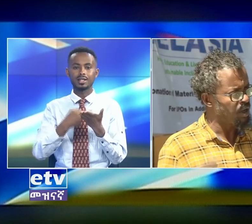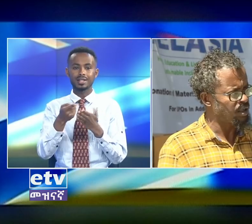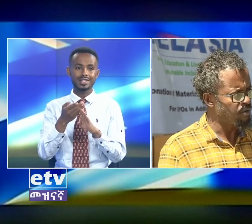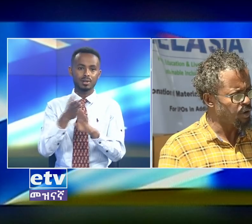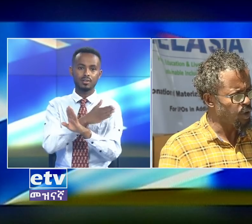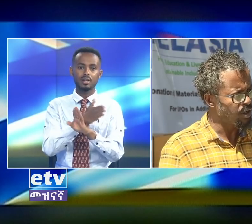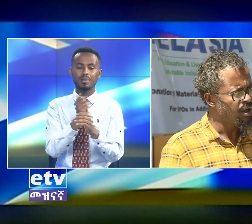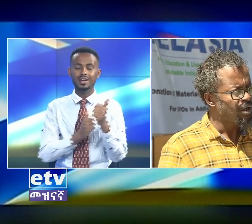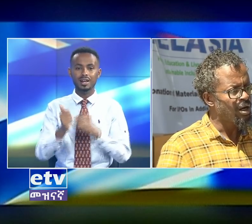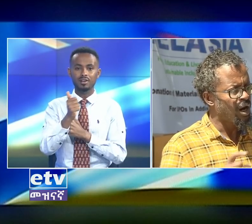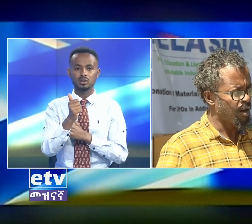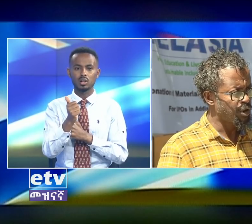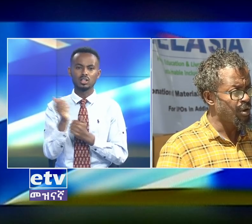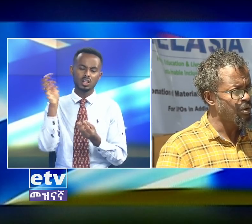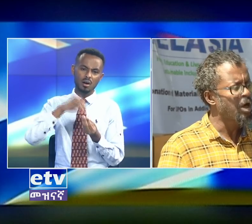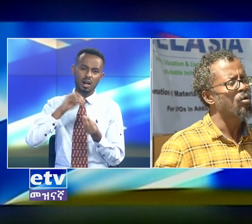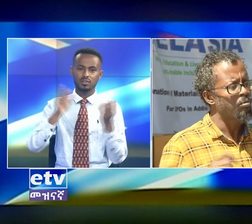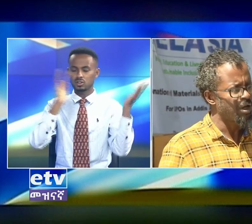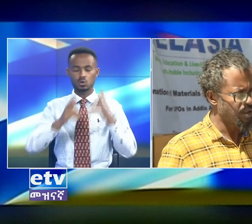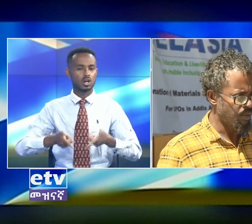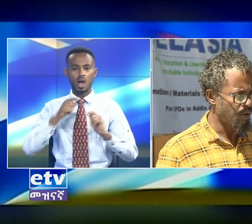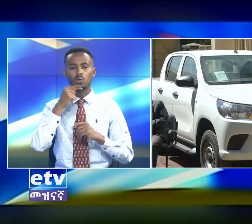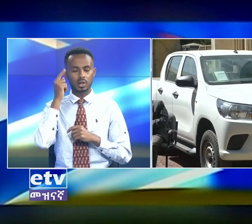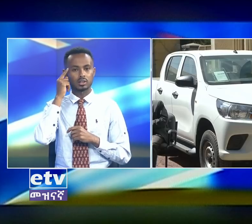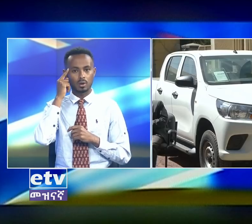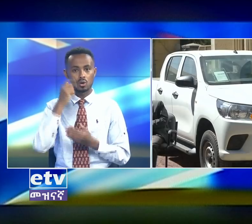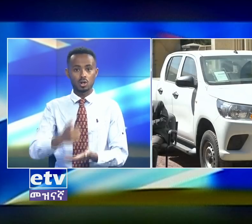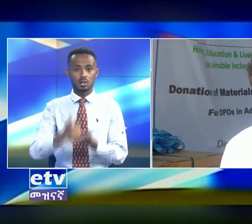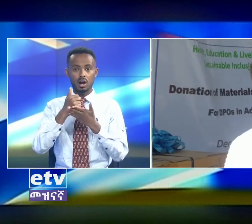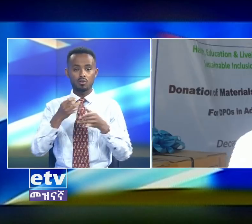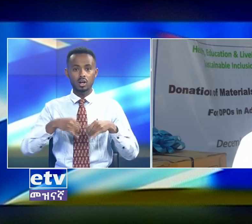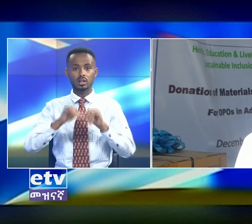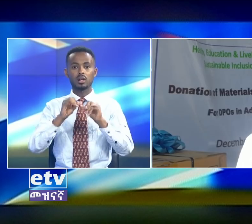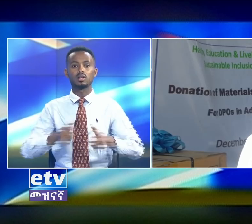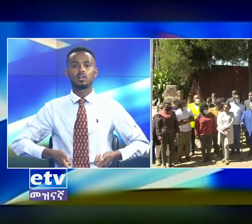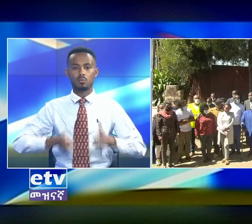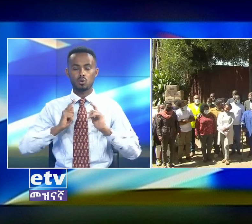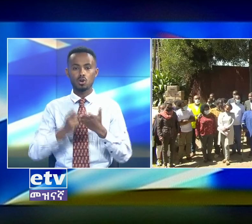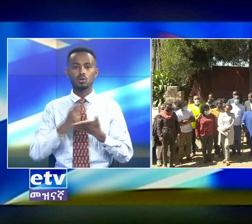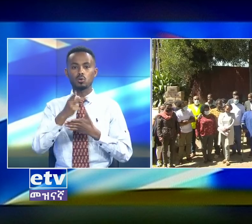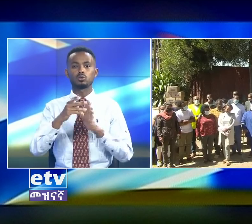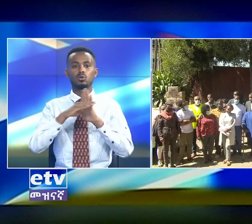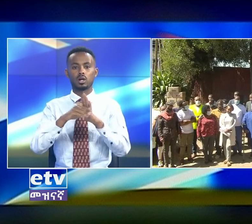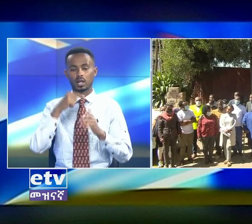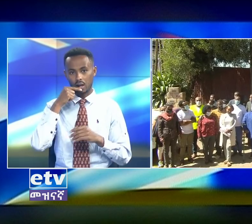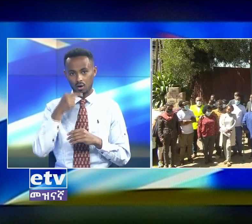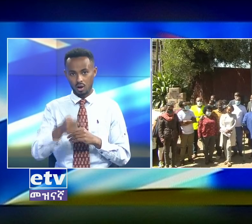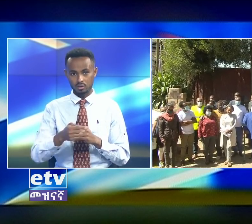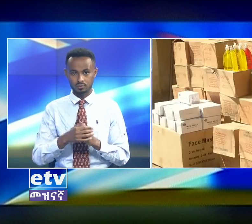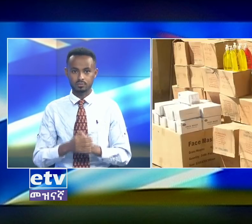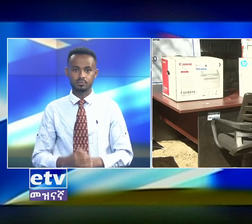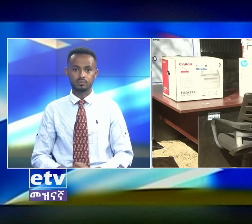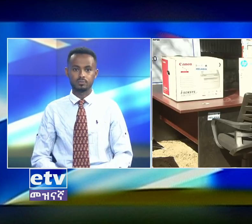በፊት እናሳልፋቸው አይነት ተደራራቢ ችግሮች አይኖሩም ብዬ አስባለሁ። ድጋፉ ቀጣይነት እንደሚኖረው የፕሮጀክቱ ተወካይ ተናግረዋል።